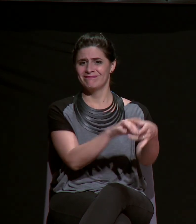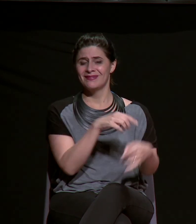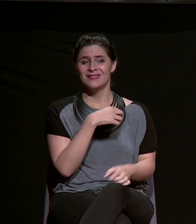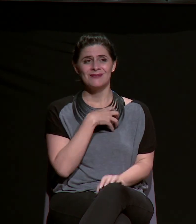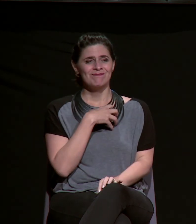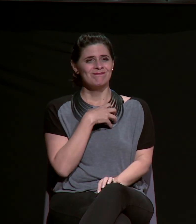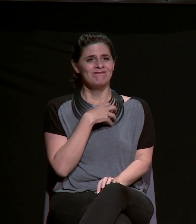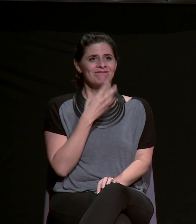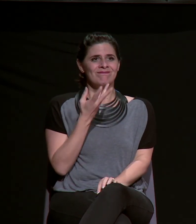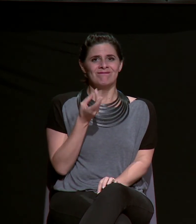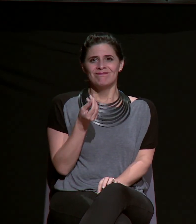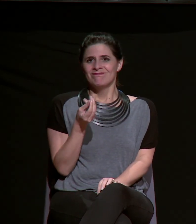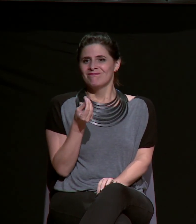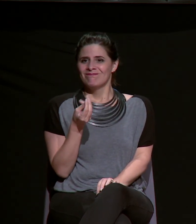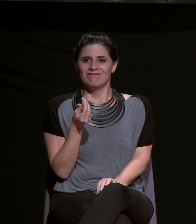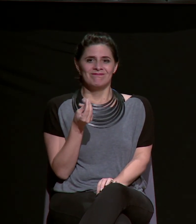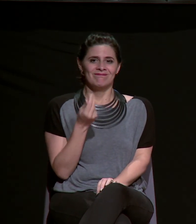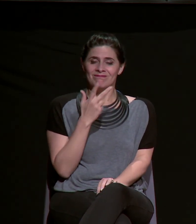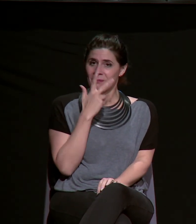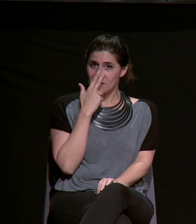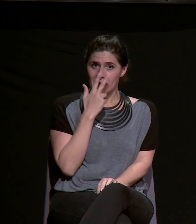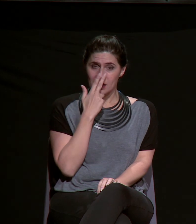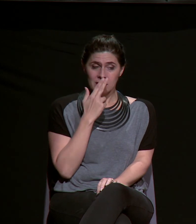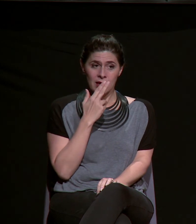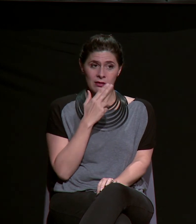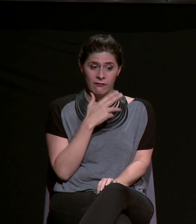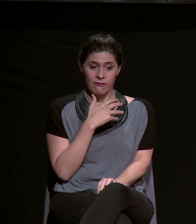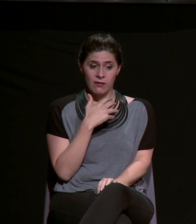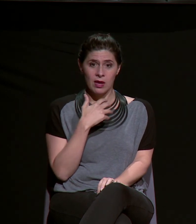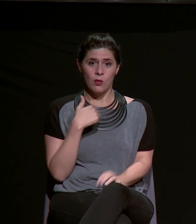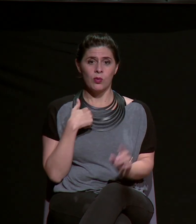minha tentativa de, não vou ser pego. Psst.